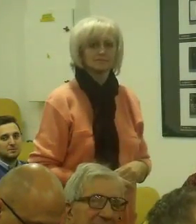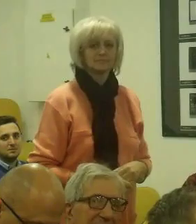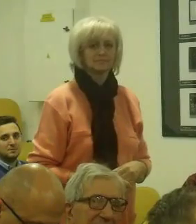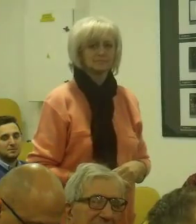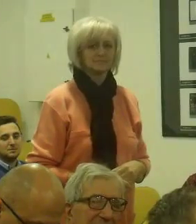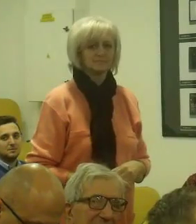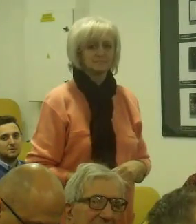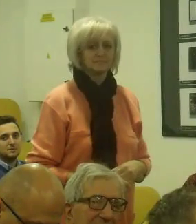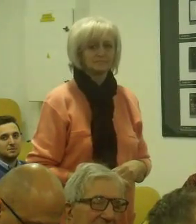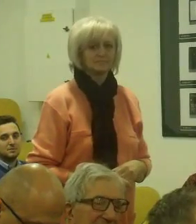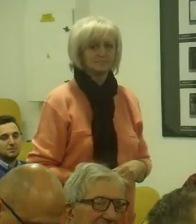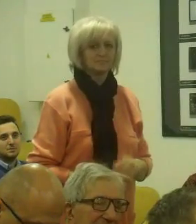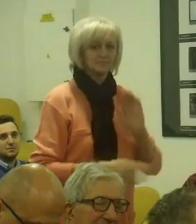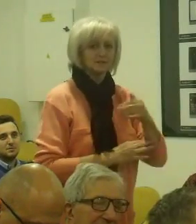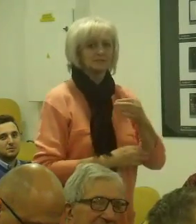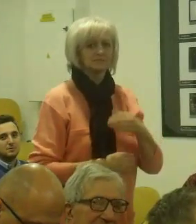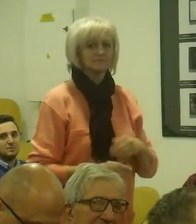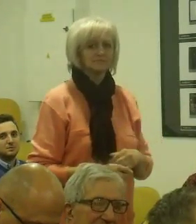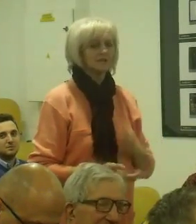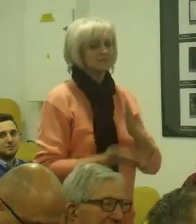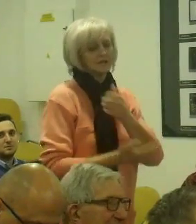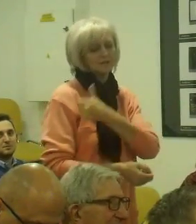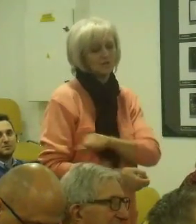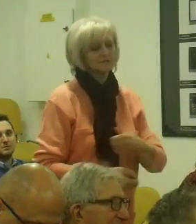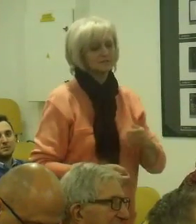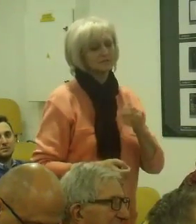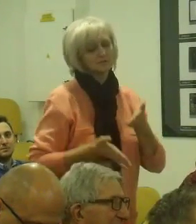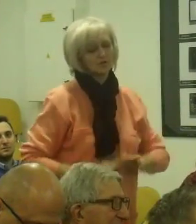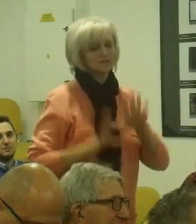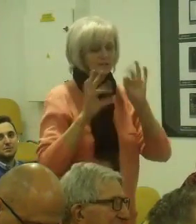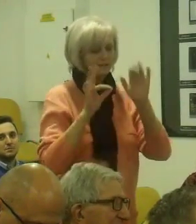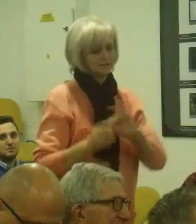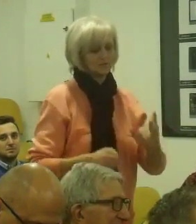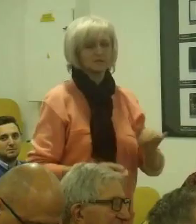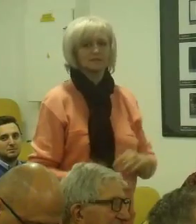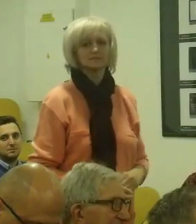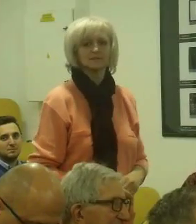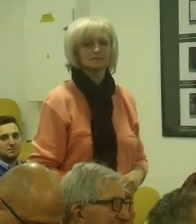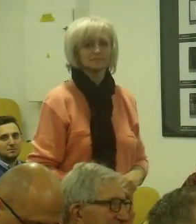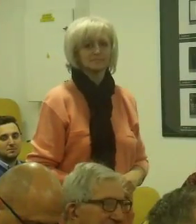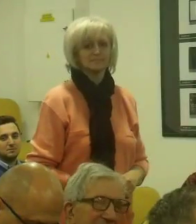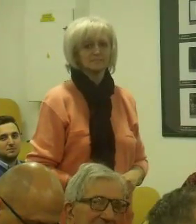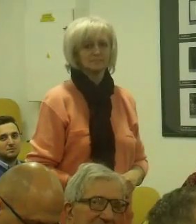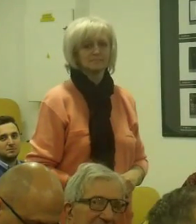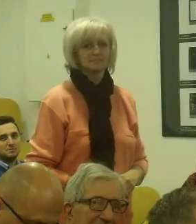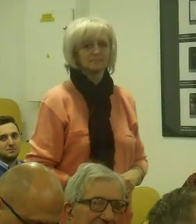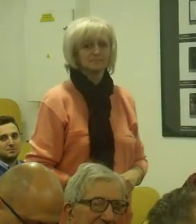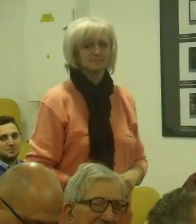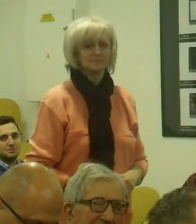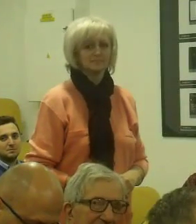Njih je sad 20. Svake godine se rodi 10 takve djece. Nama